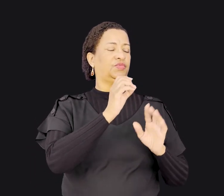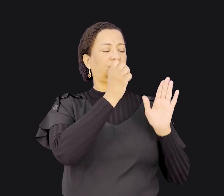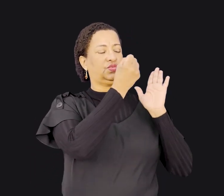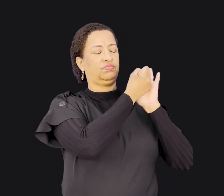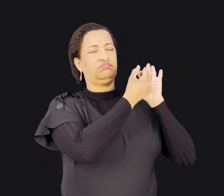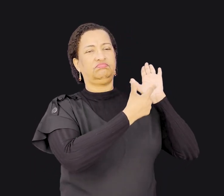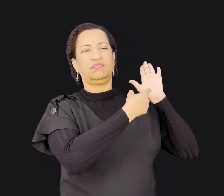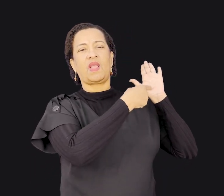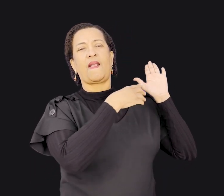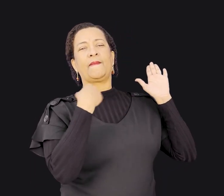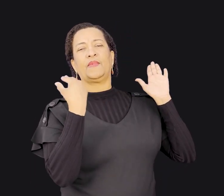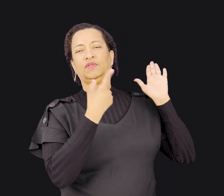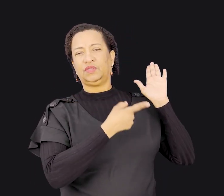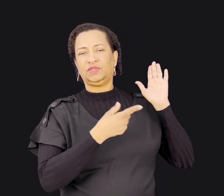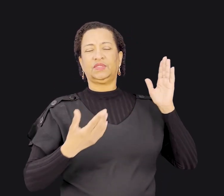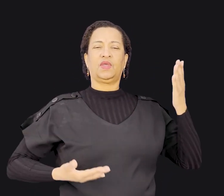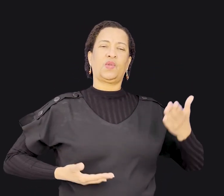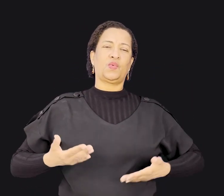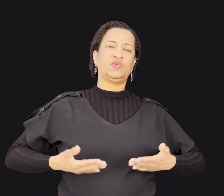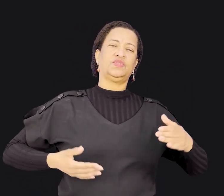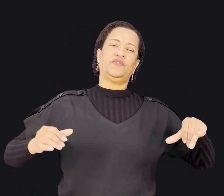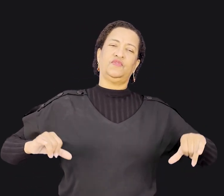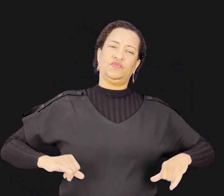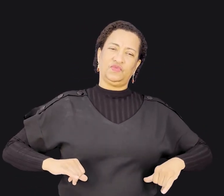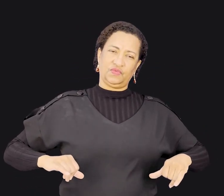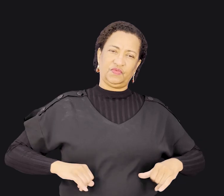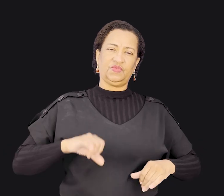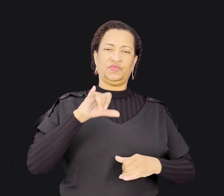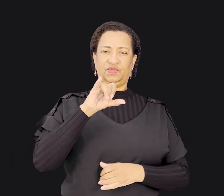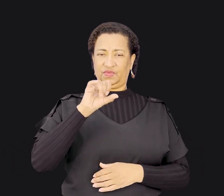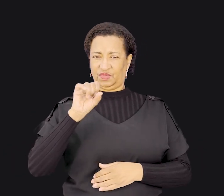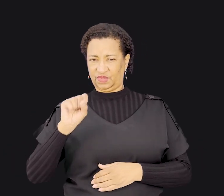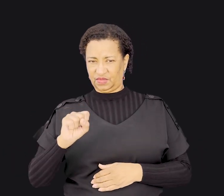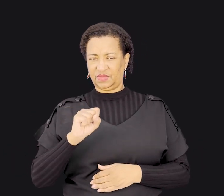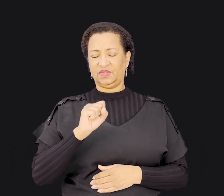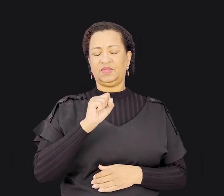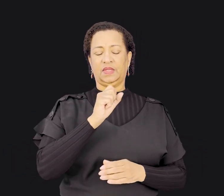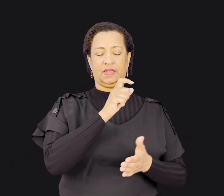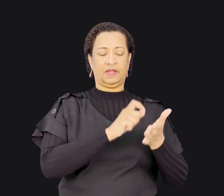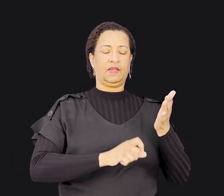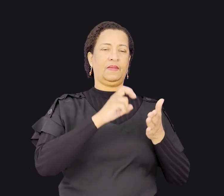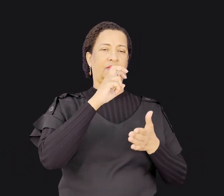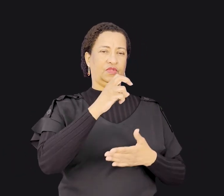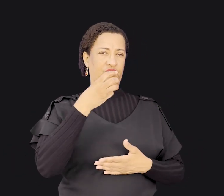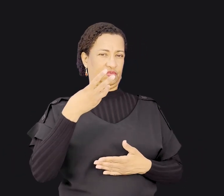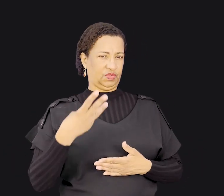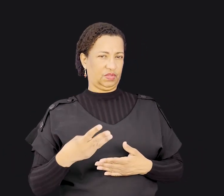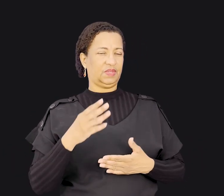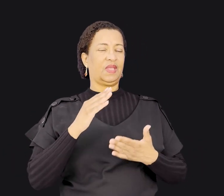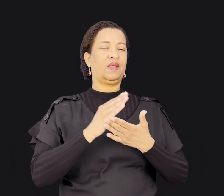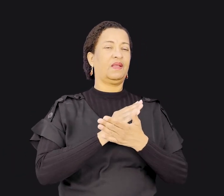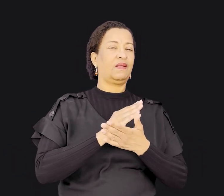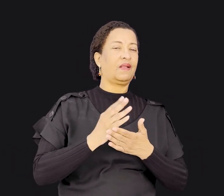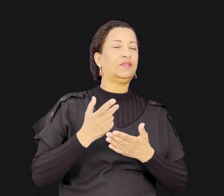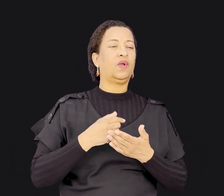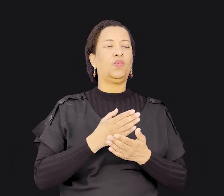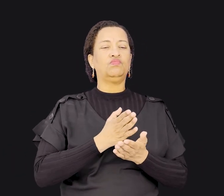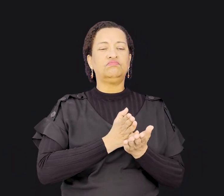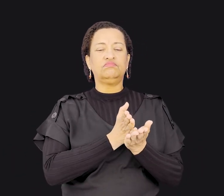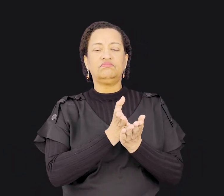cruz com o servo sofredor de Isaías 53. Cada um de nós se desvia para o seu próprio caminho,